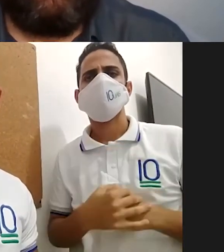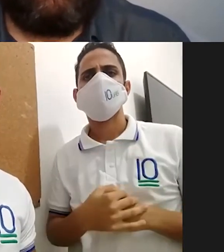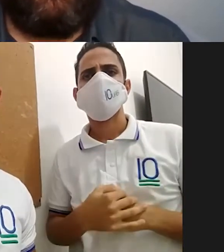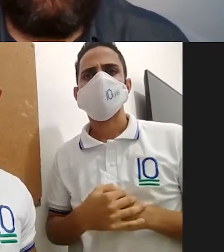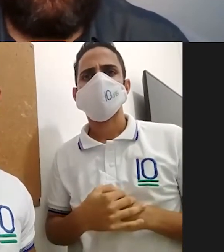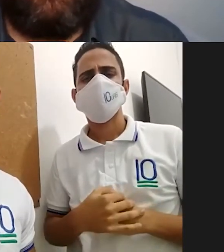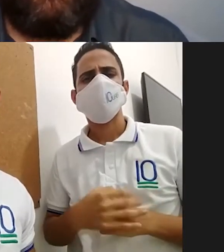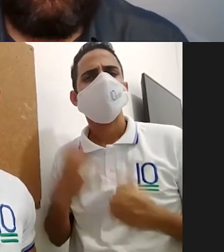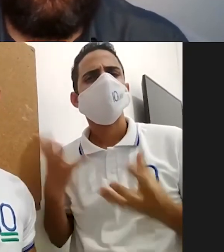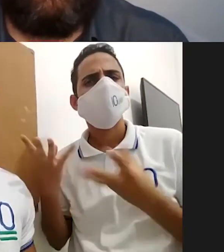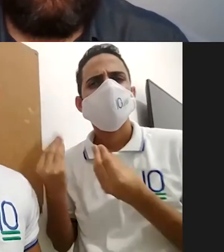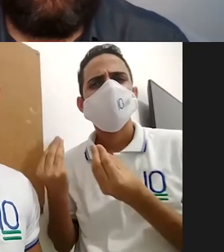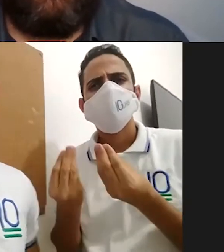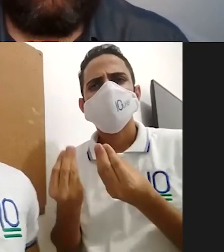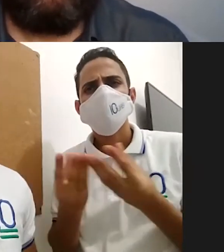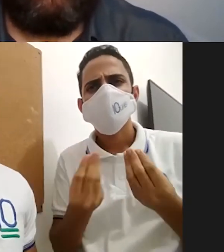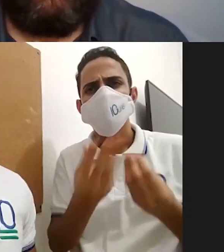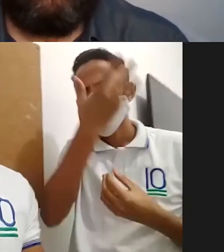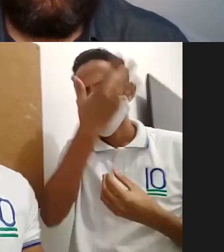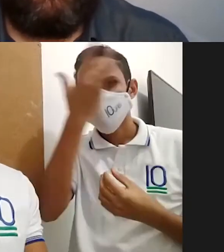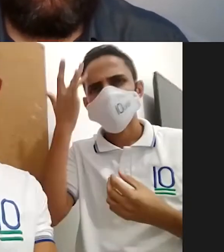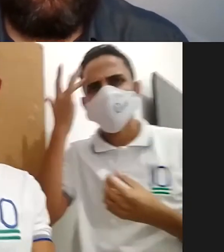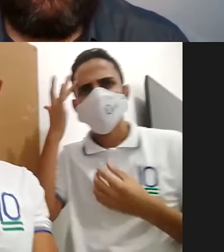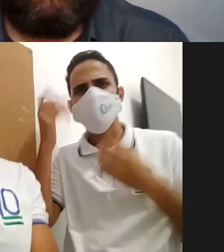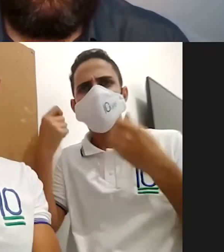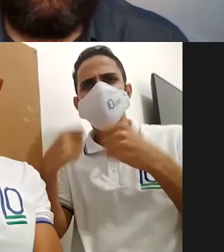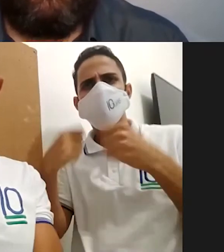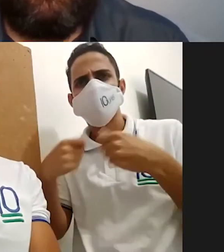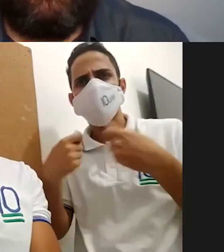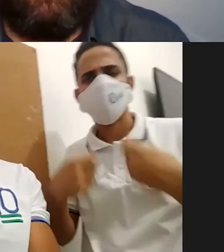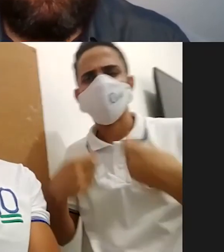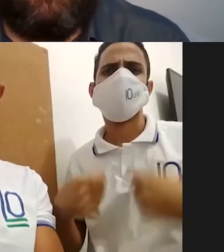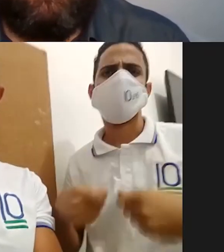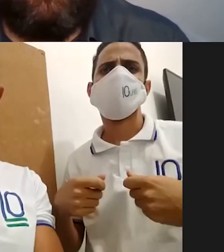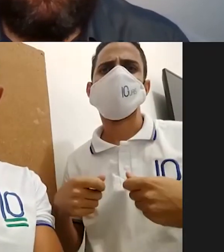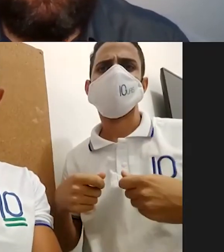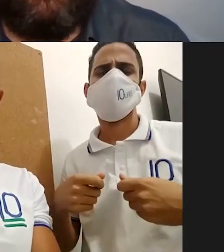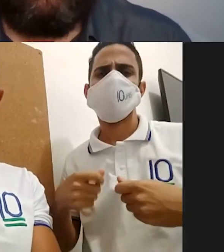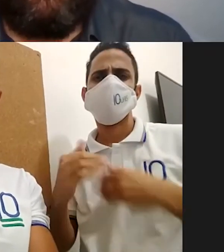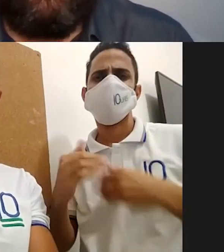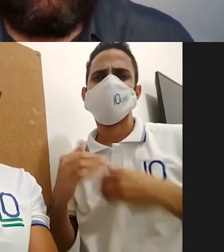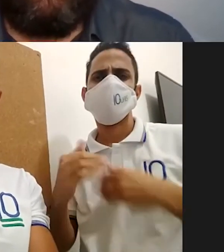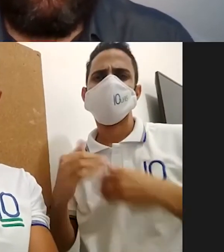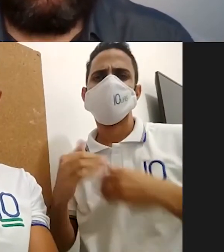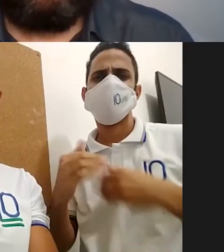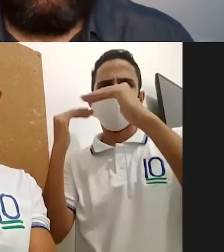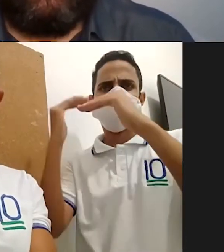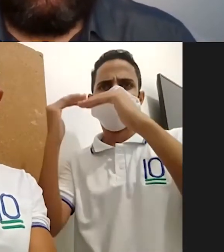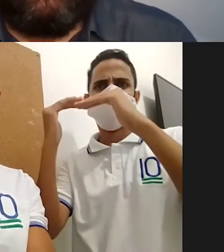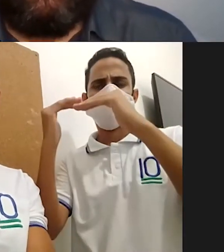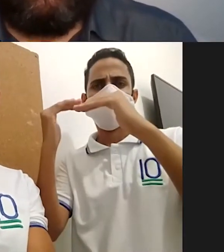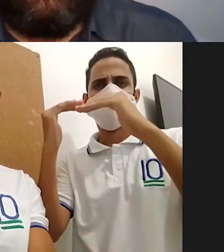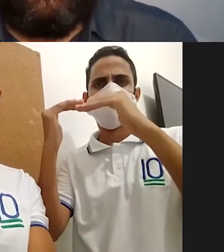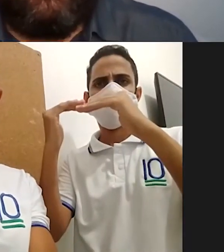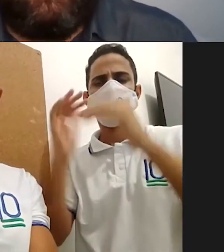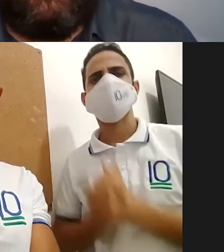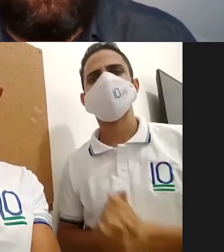Câmara Municipal precisa ter uma representatividade onde dê voz e vez. E os 10